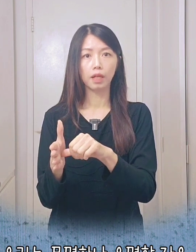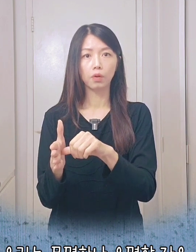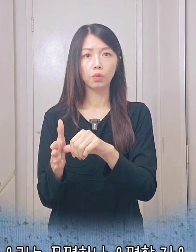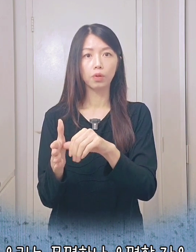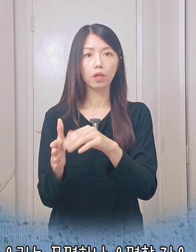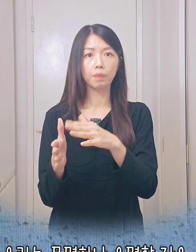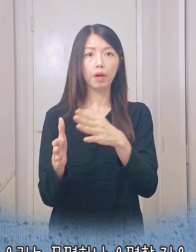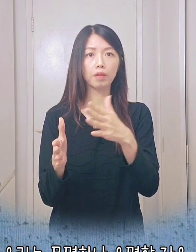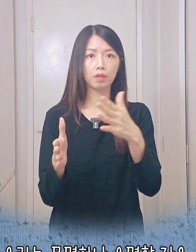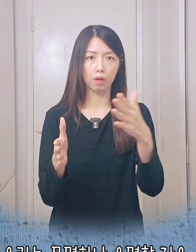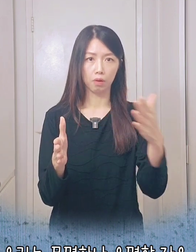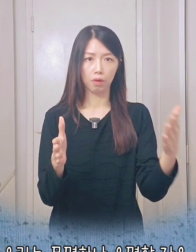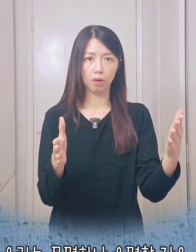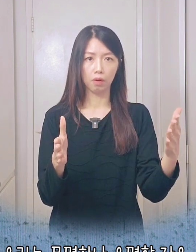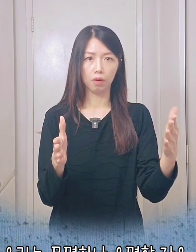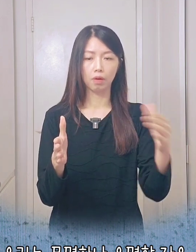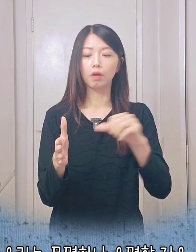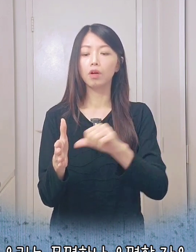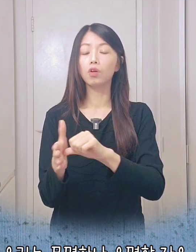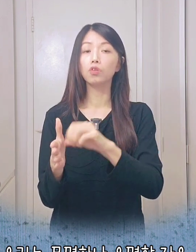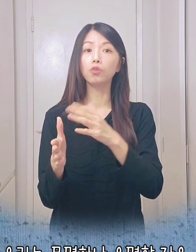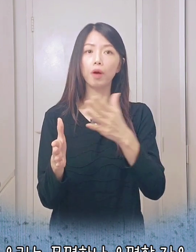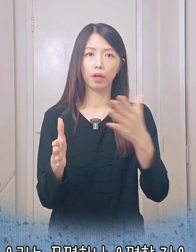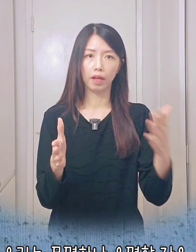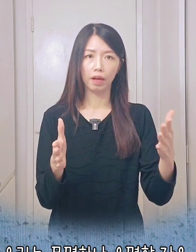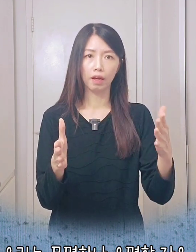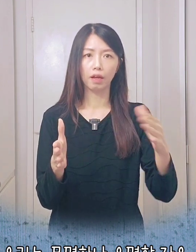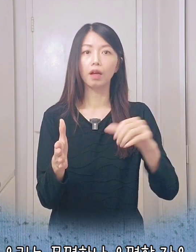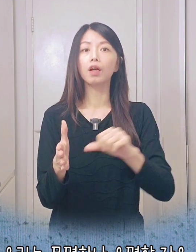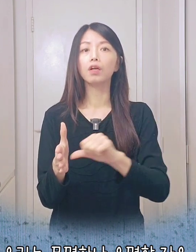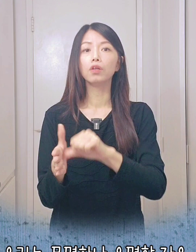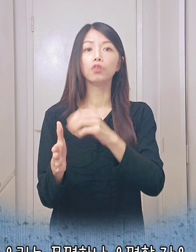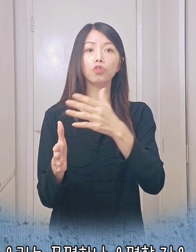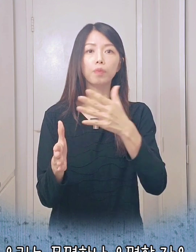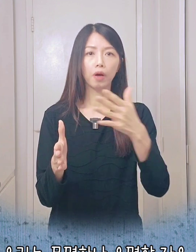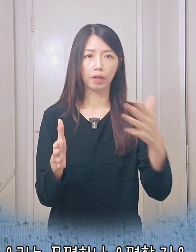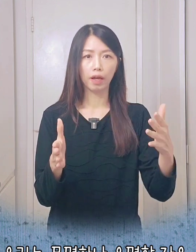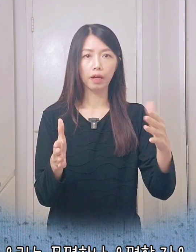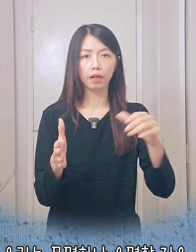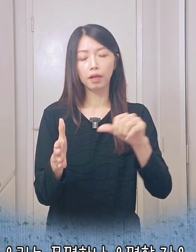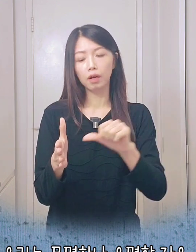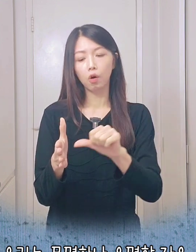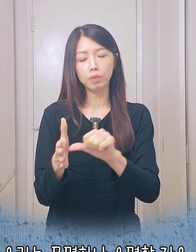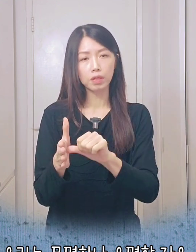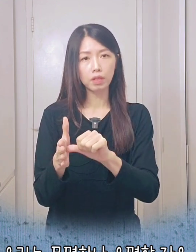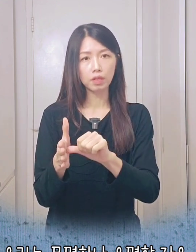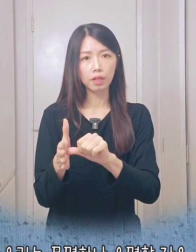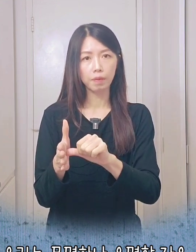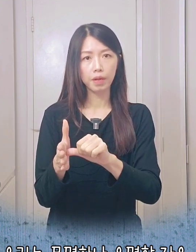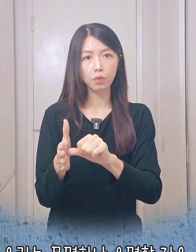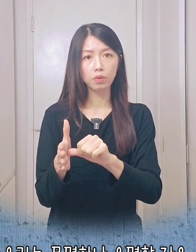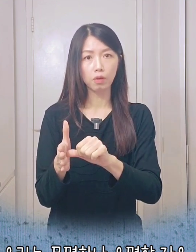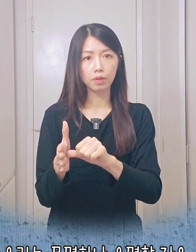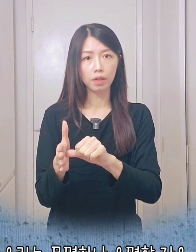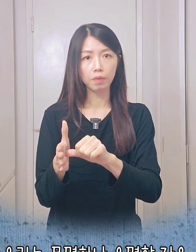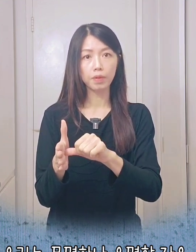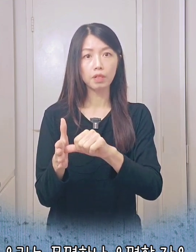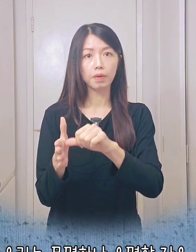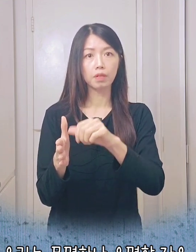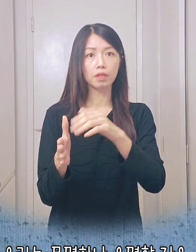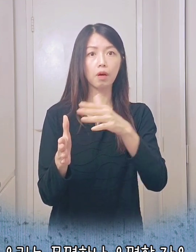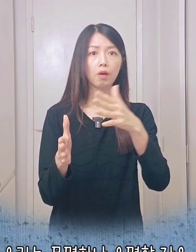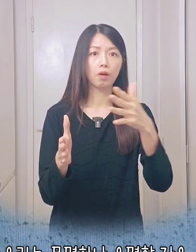붙이셨다가 그대로 손을 펼쳐서 유명하다. 유명하다. 엄지 찍으신 다음에 손